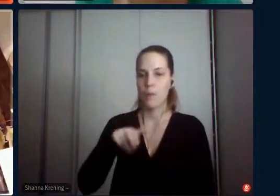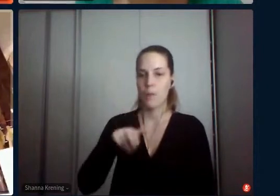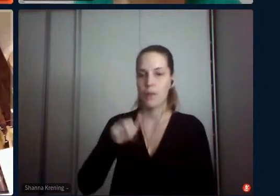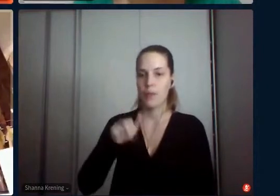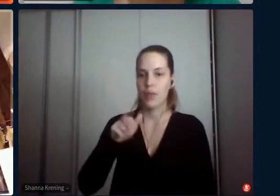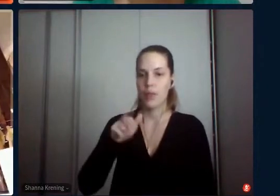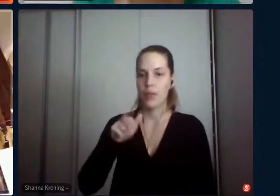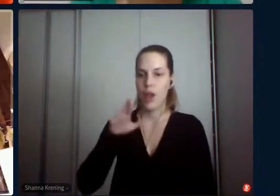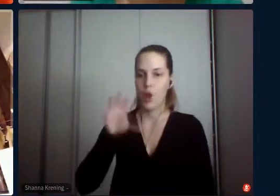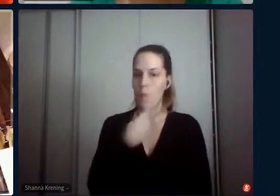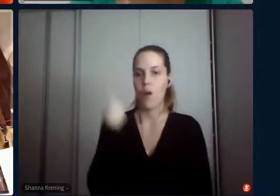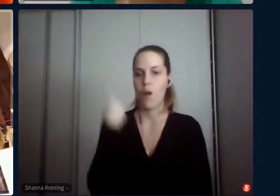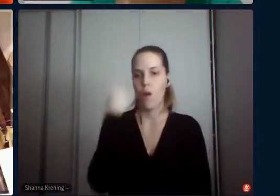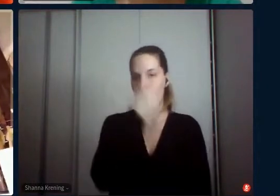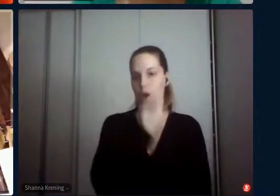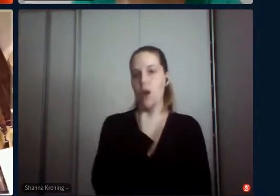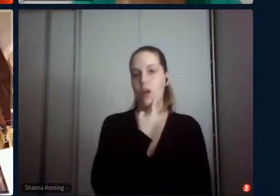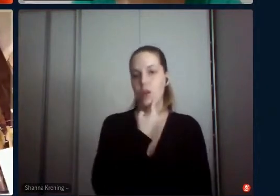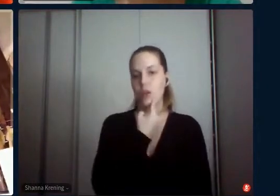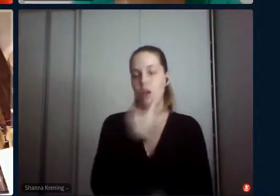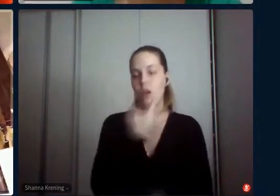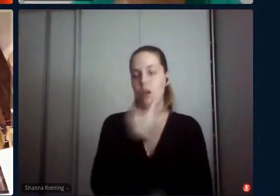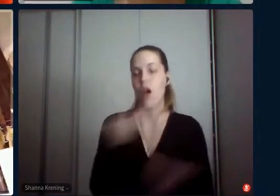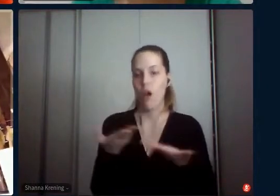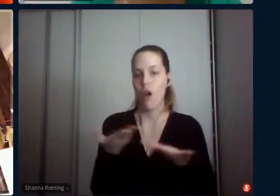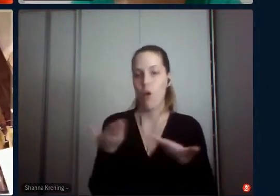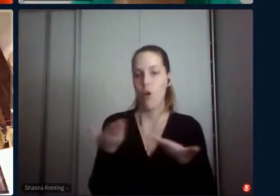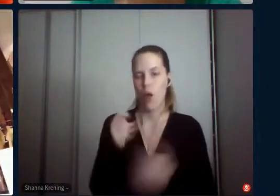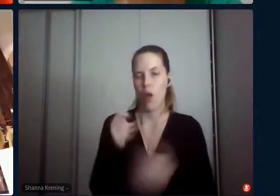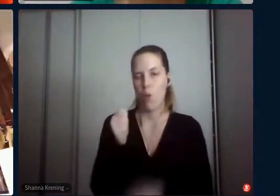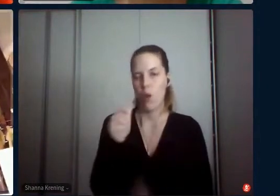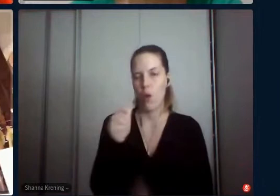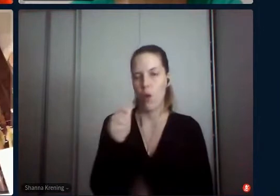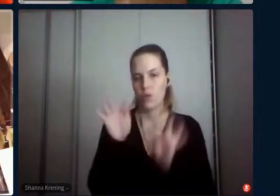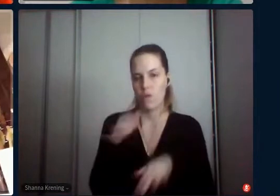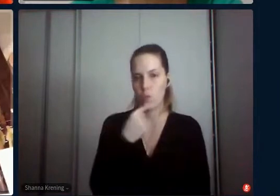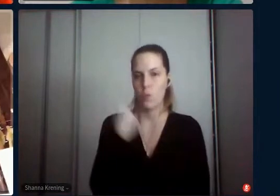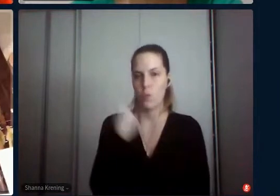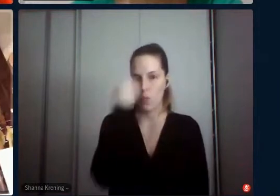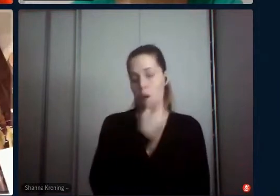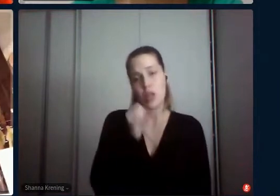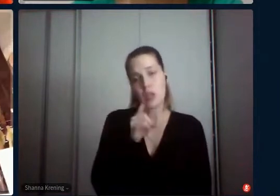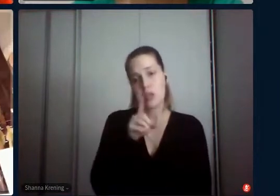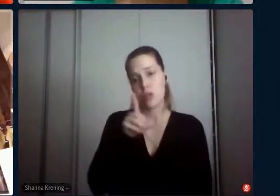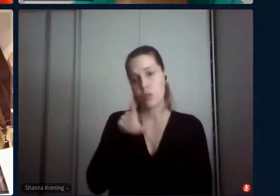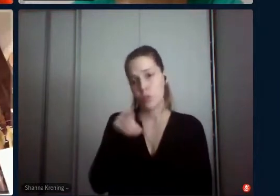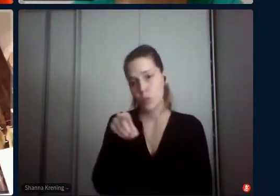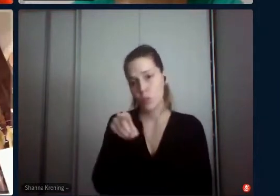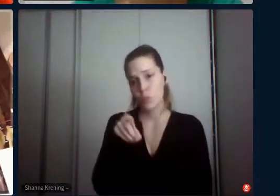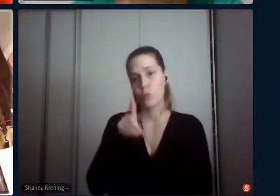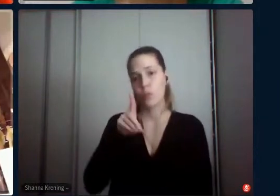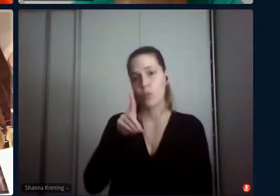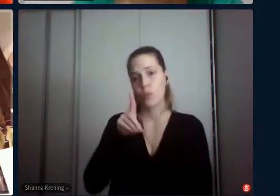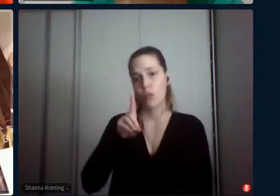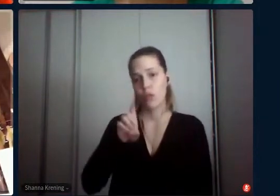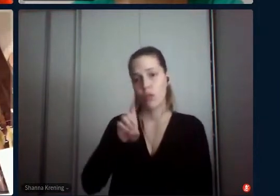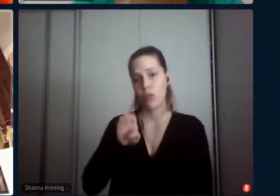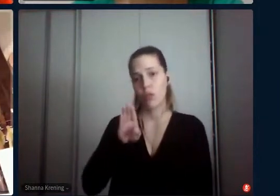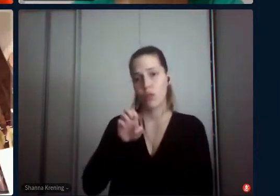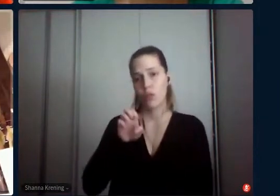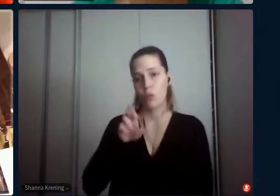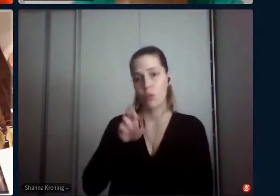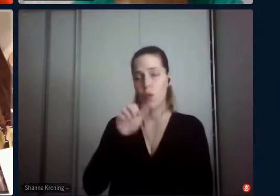se encaminhando para finalizar essa hora, então, se tu quiser colocar alguma coisa a mais, esclarecer alguma